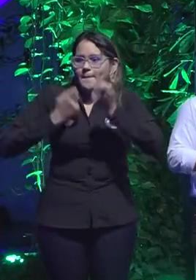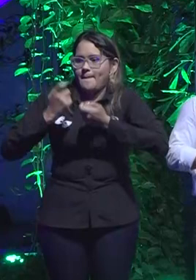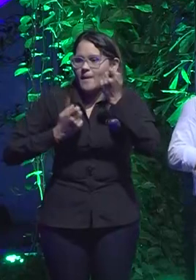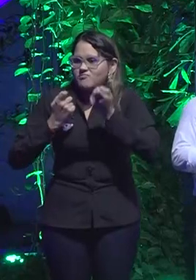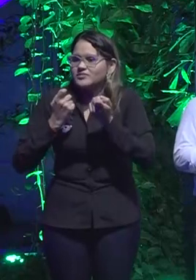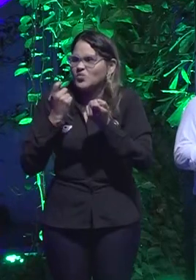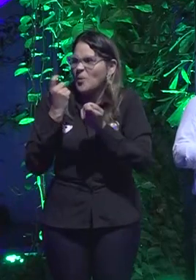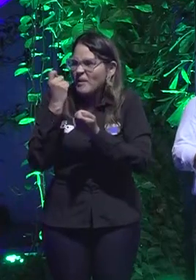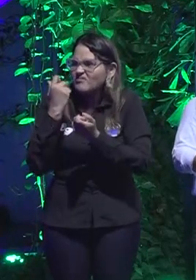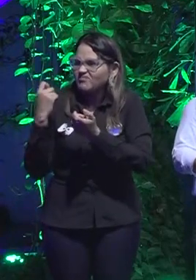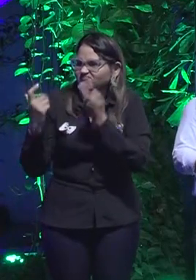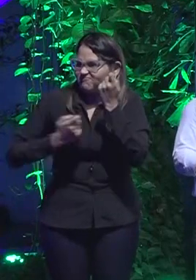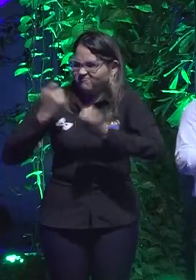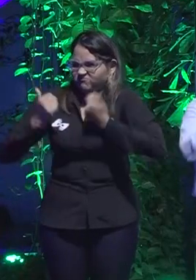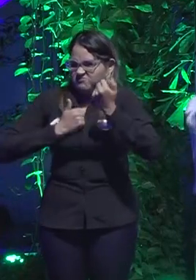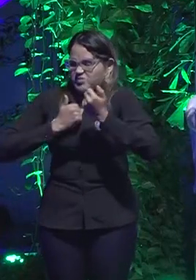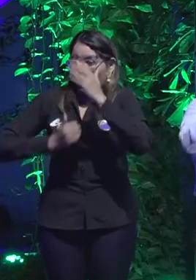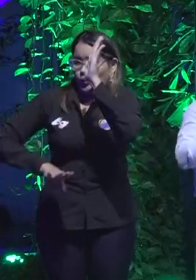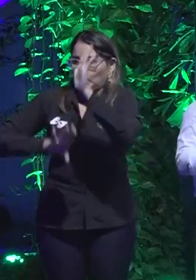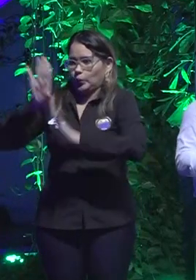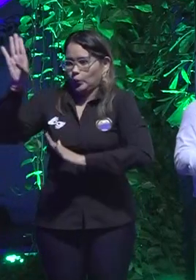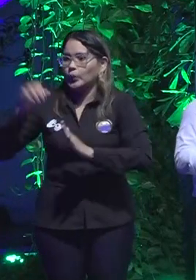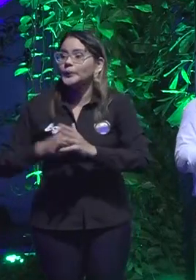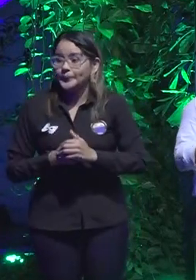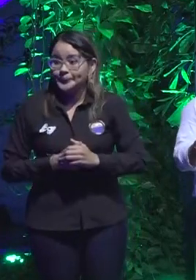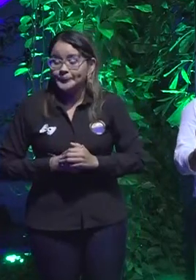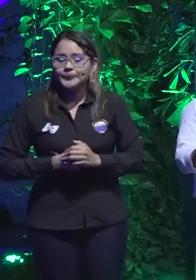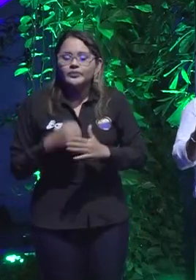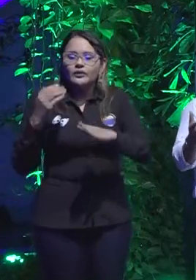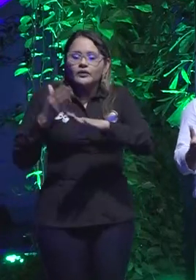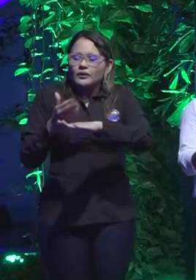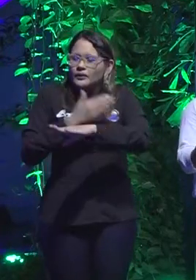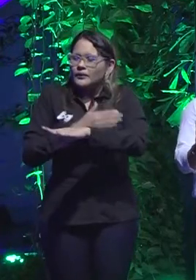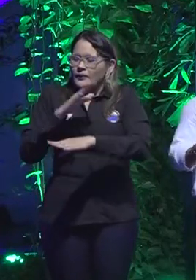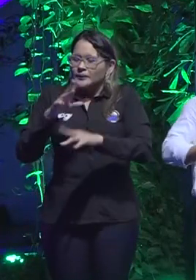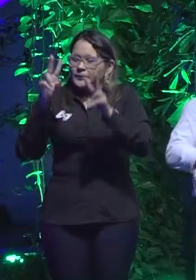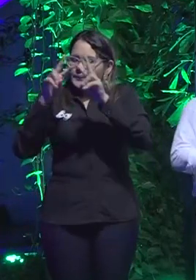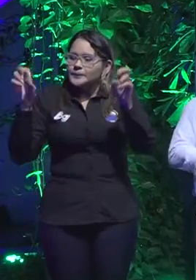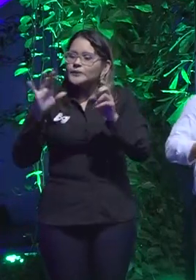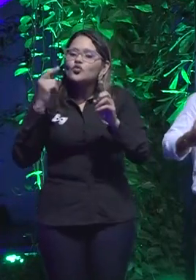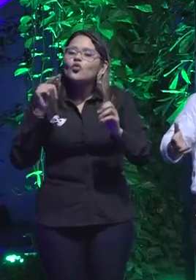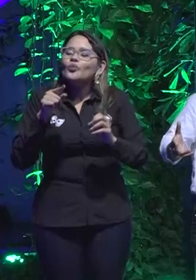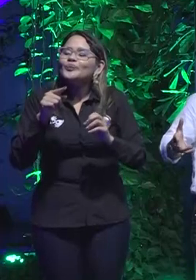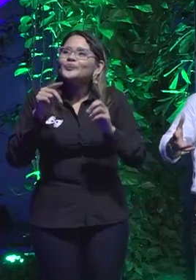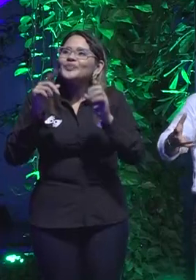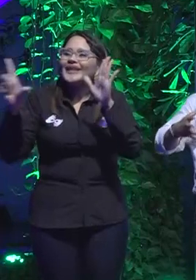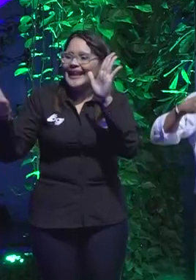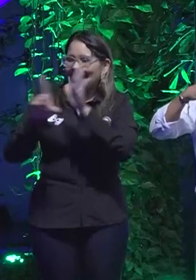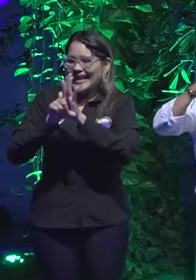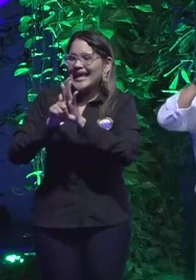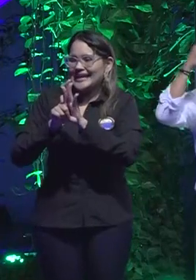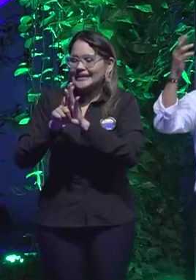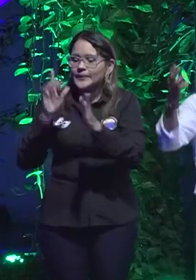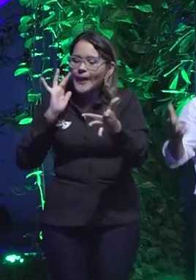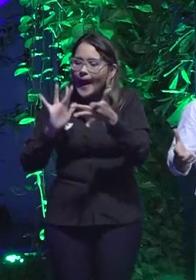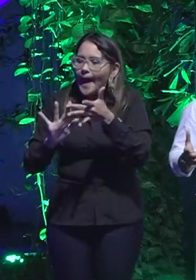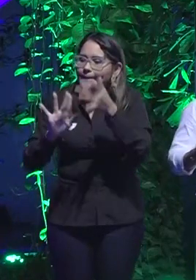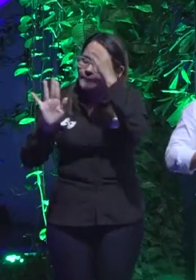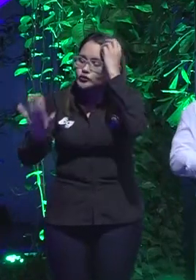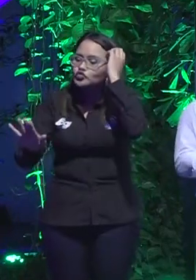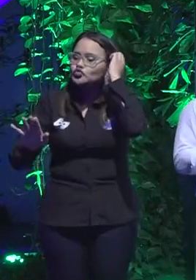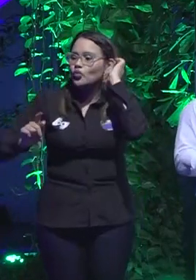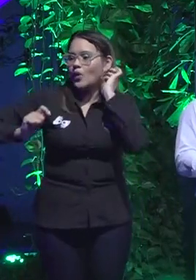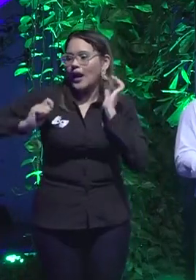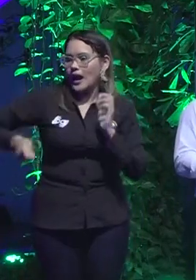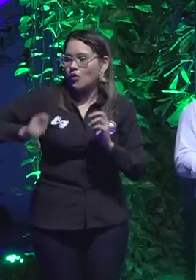desarrollo nuevo tiene oportunidades enormes. Lo comentaba ahorita. La ley de la jurisdicción agraria es una oportunidad enorme para formar abogados con una visión mucho más